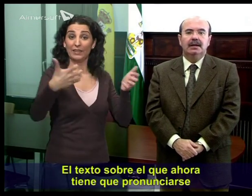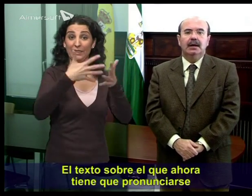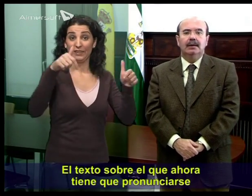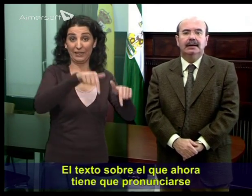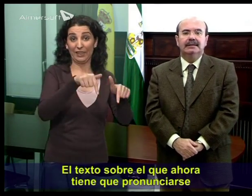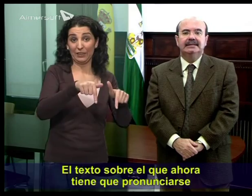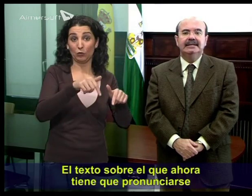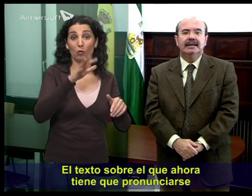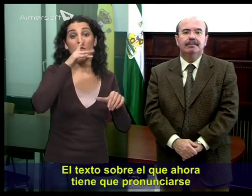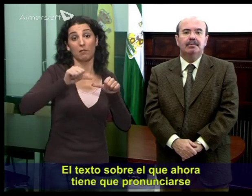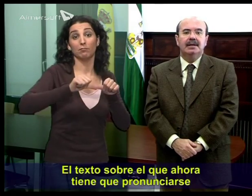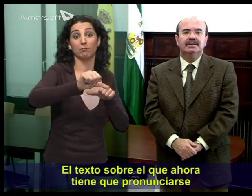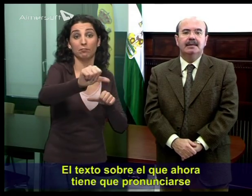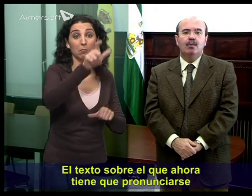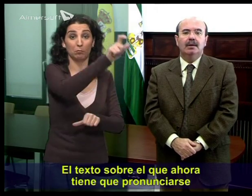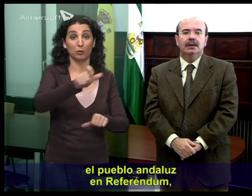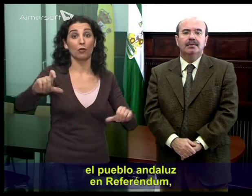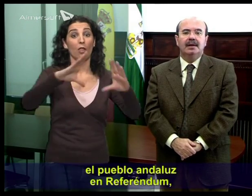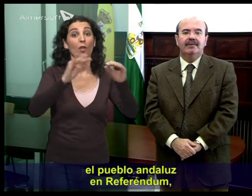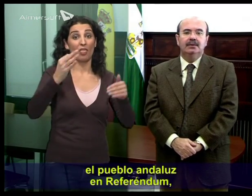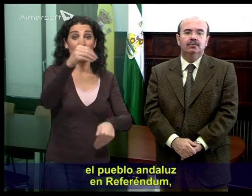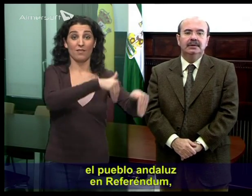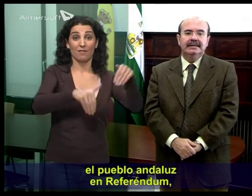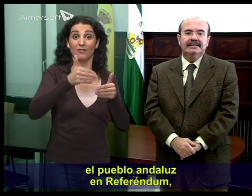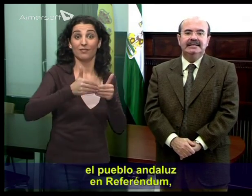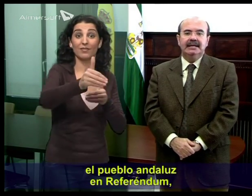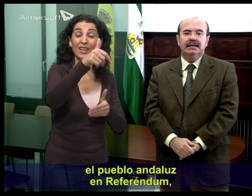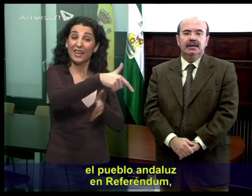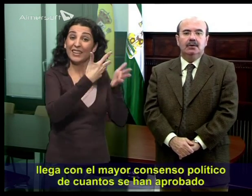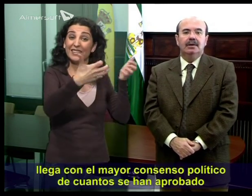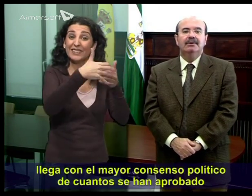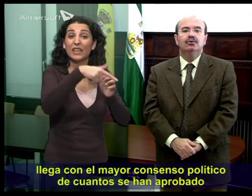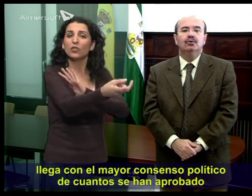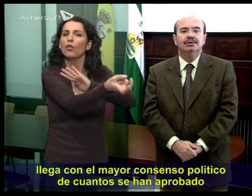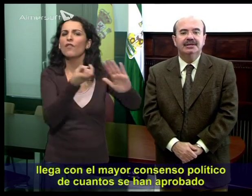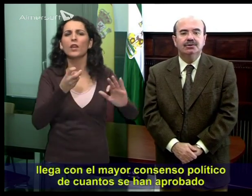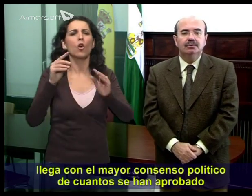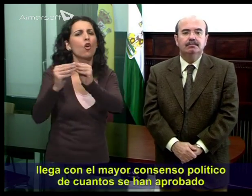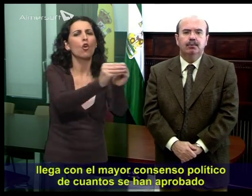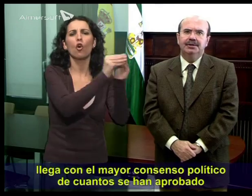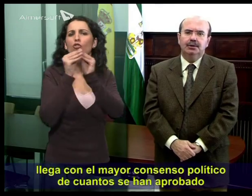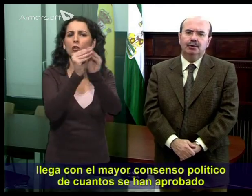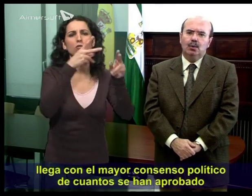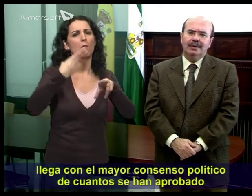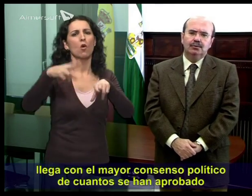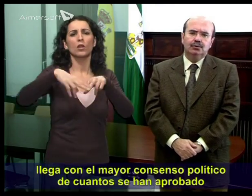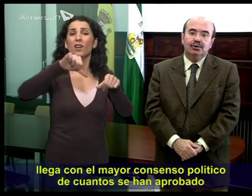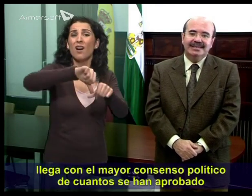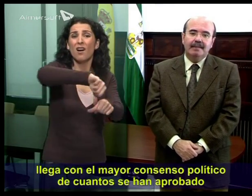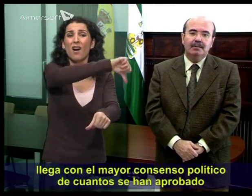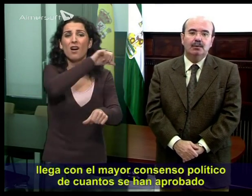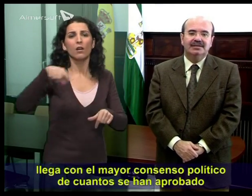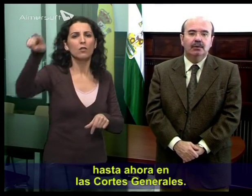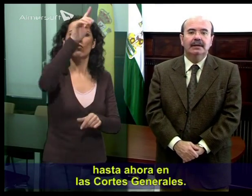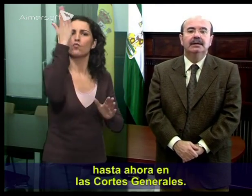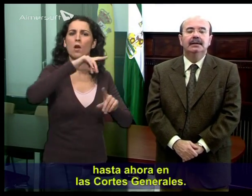texto sobre el que ahora tiene que pronunciarse el pueblo andaluz en referéndum llega con el mayor consenso político de cuantos